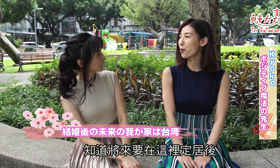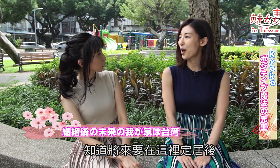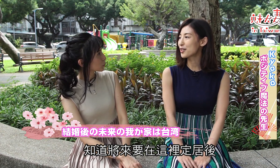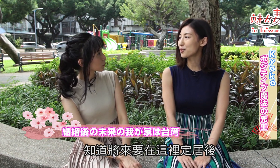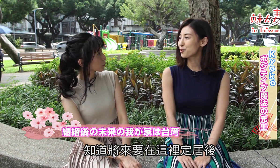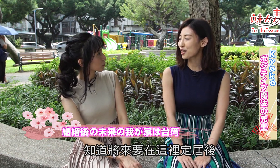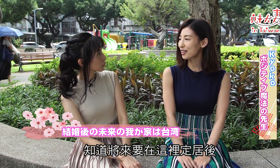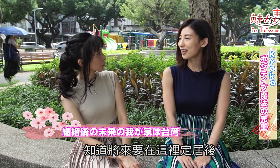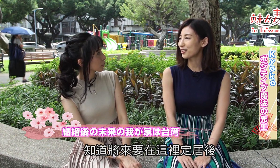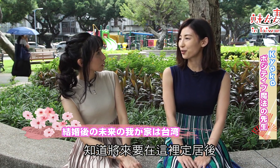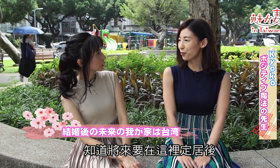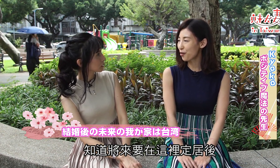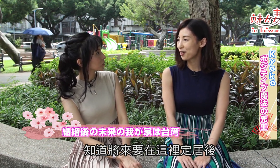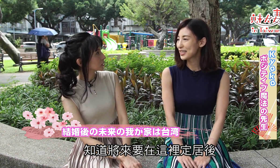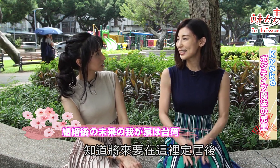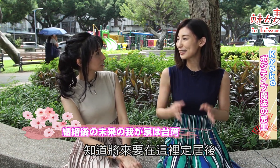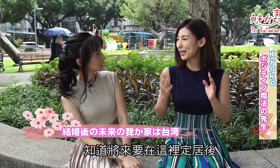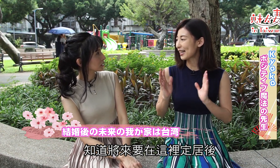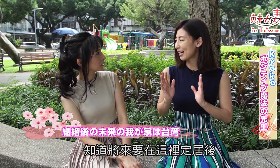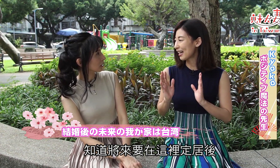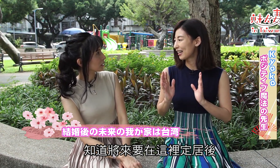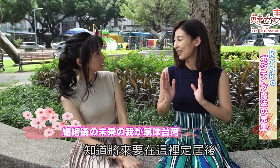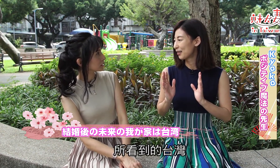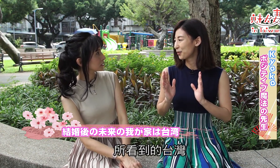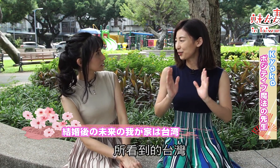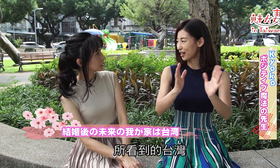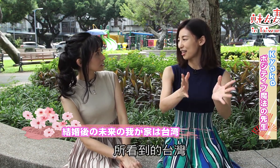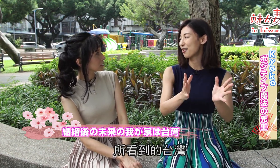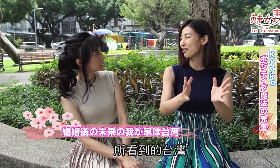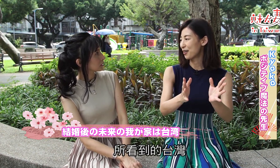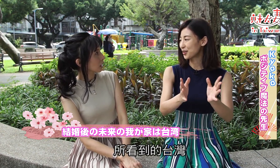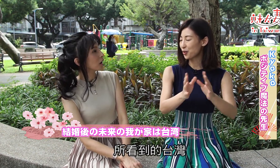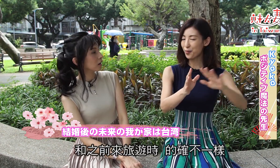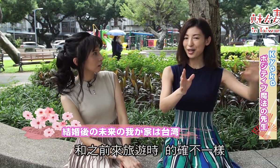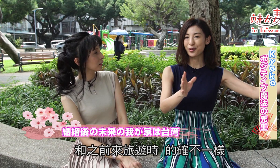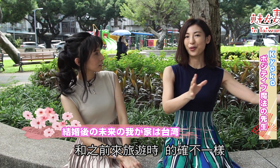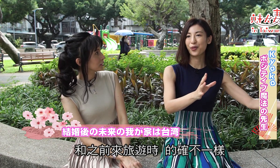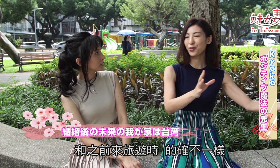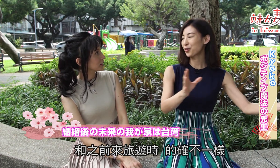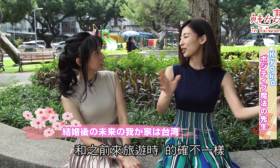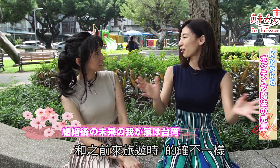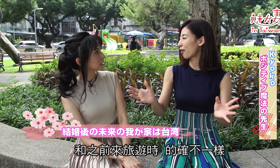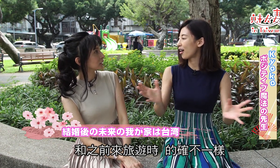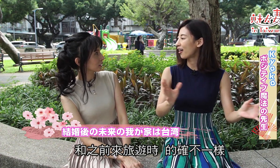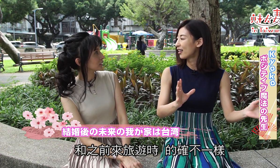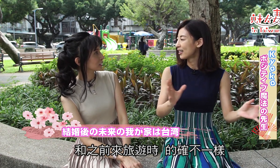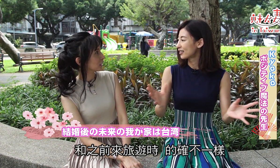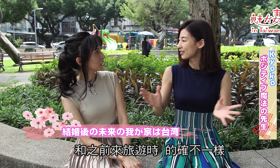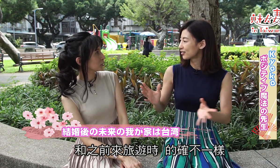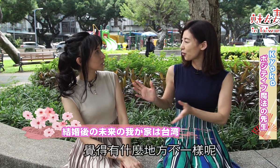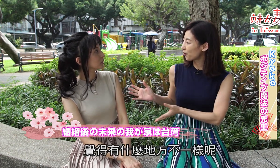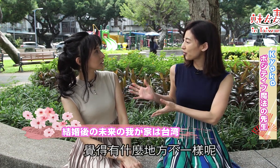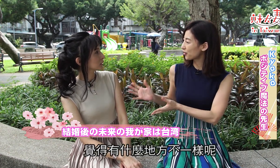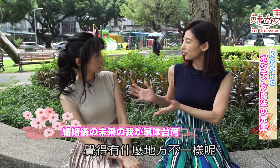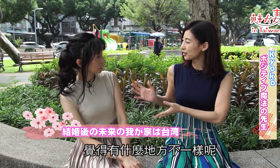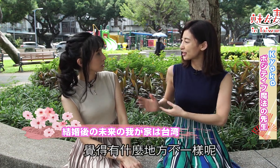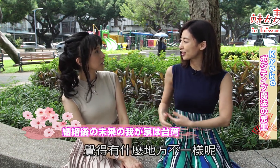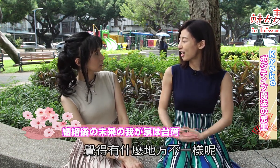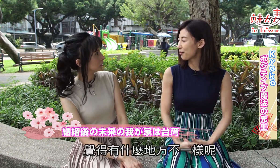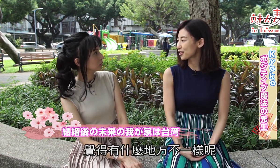来住むんだっていうのも知ってから見る台湾は、その前の旅行の時とは 確かに違います。 どういう風に違いましたか？ うん、